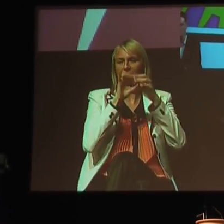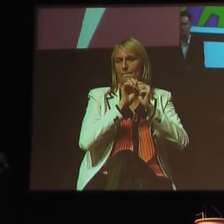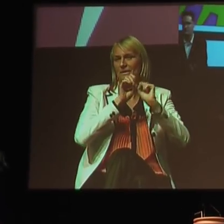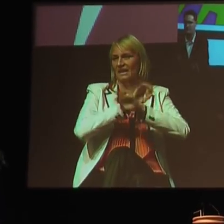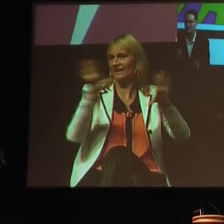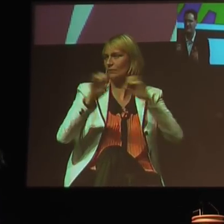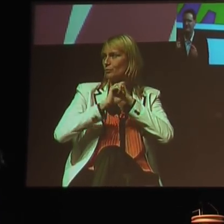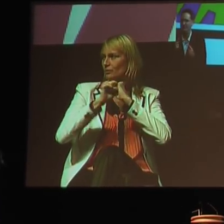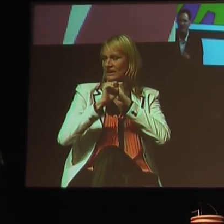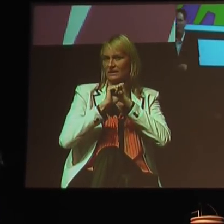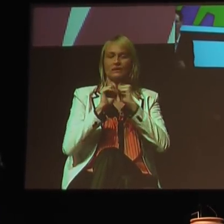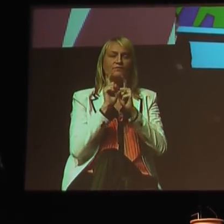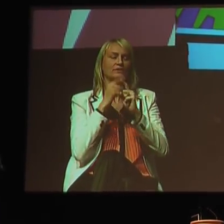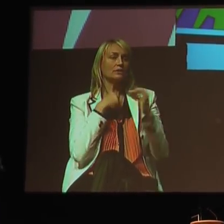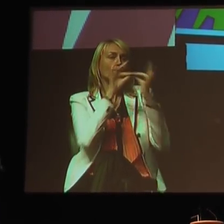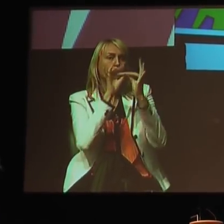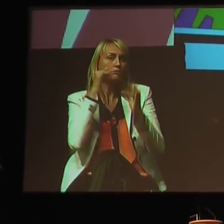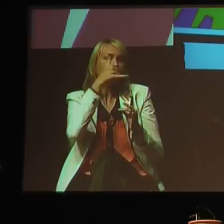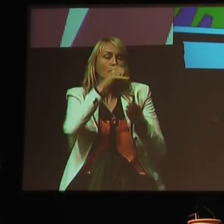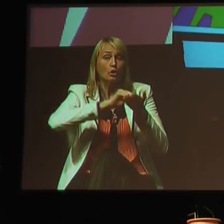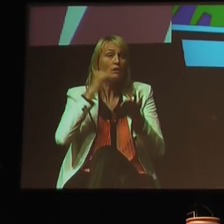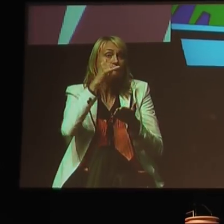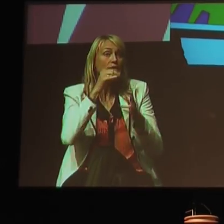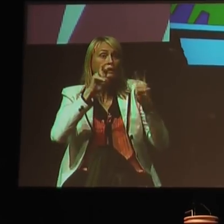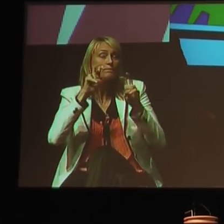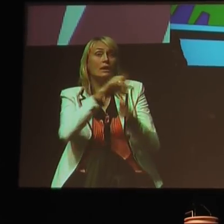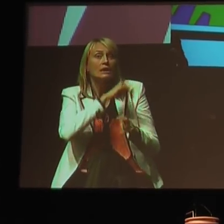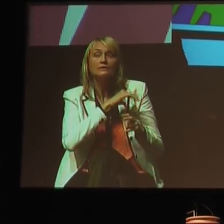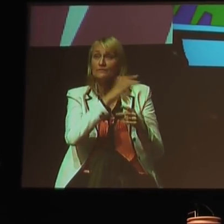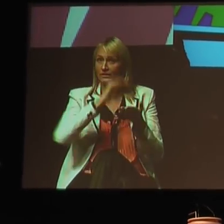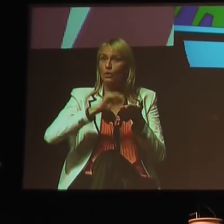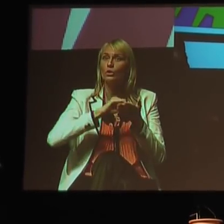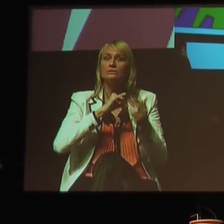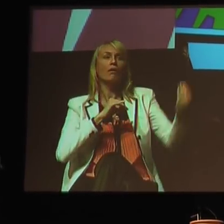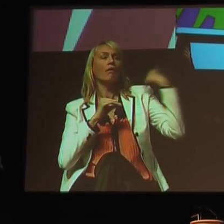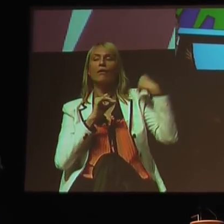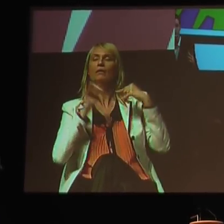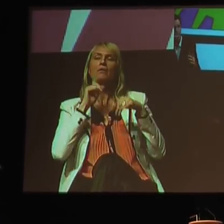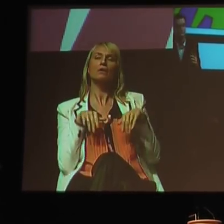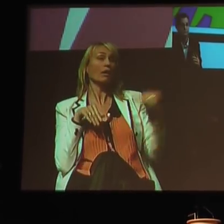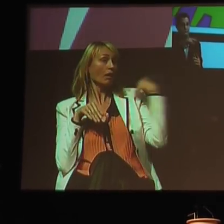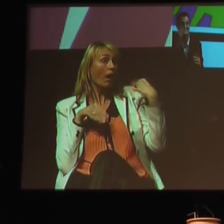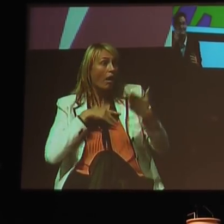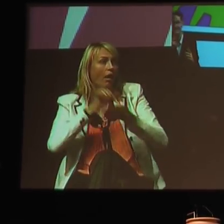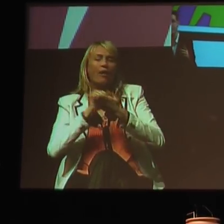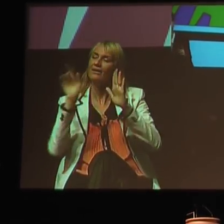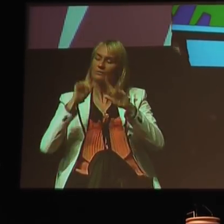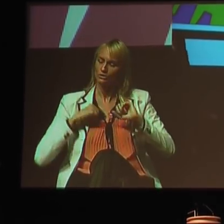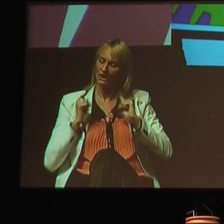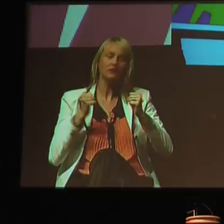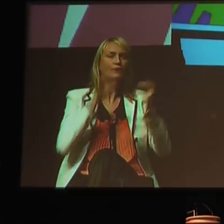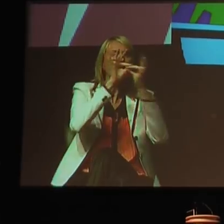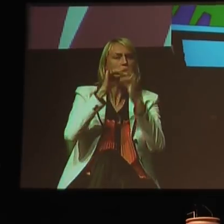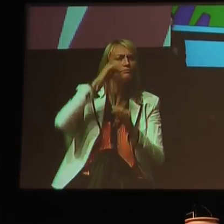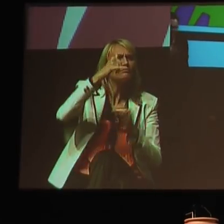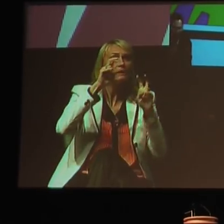Öffentlichkeitsarbeit gemacht werden muss. Ich glaube, es ganz, ganz wichtig ist, dass Gebärdensprache in den Medien stattfindet, dass da eben ganz viel